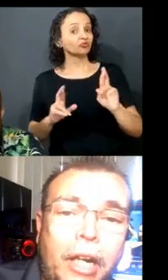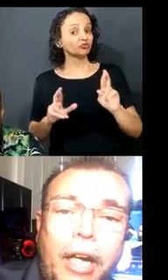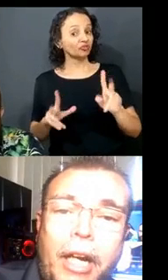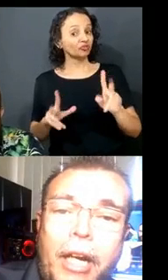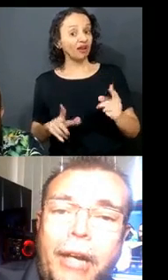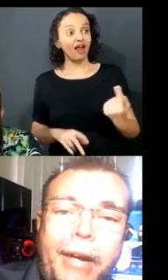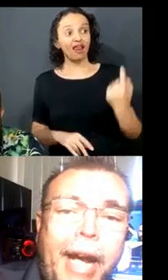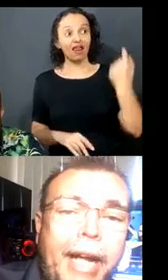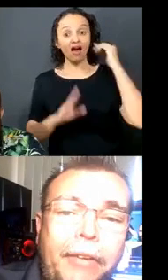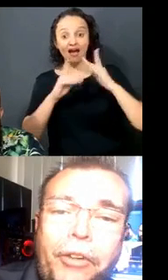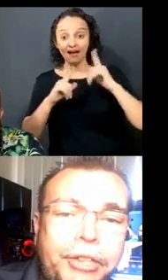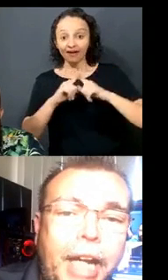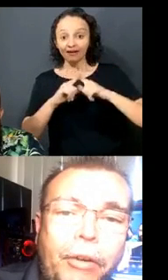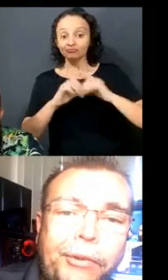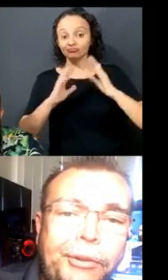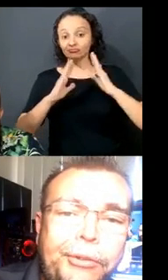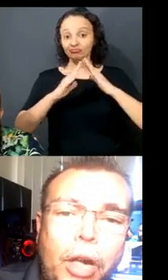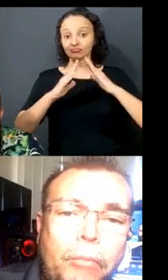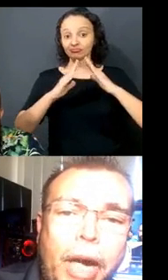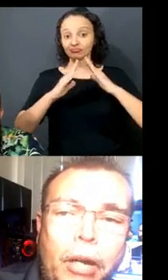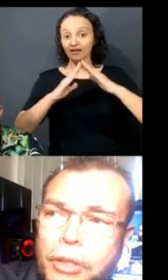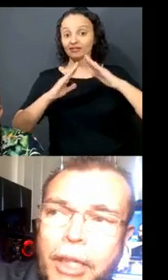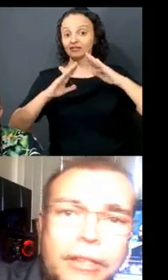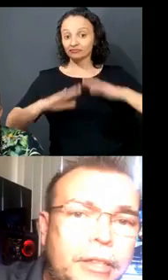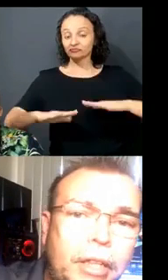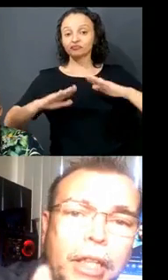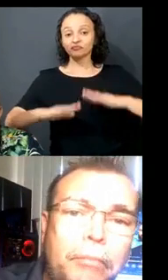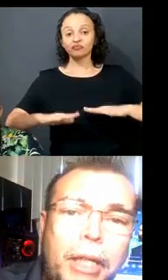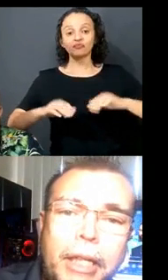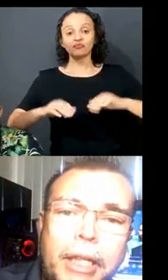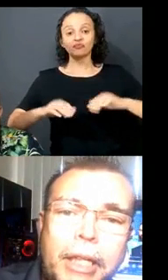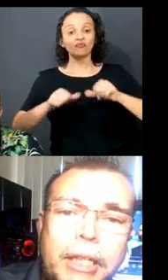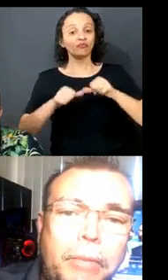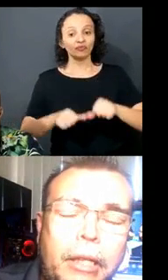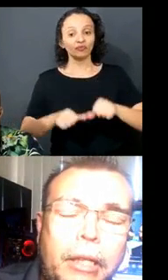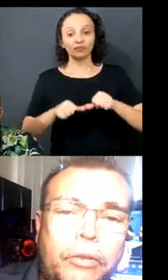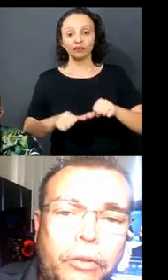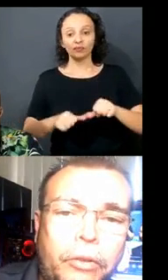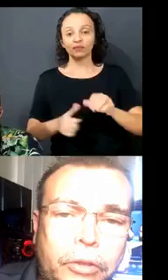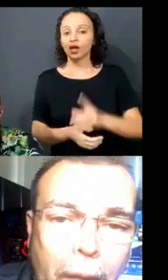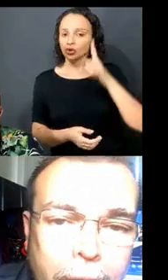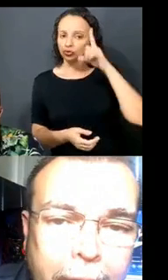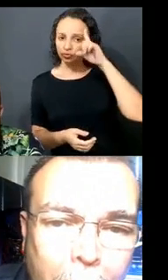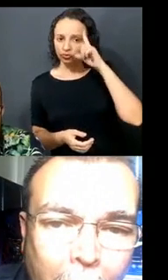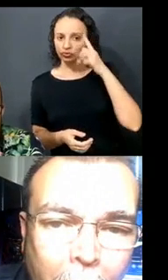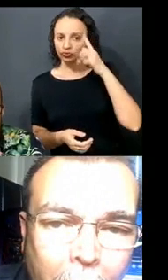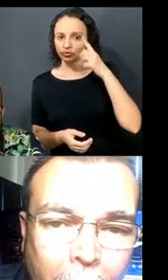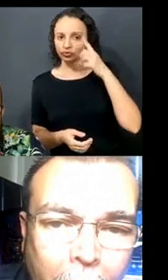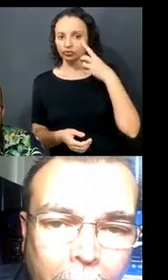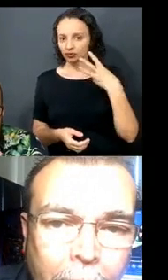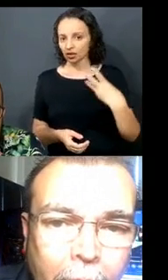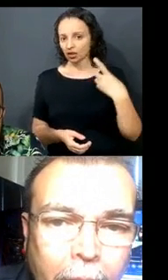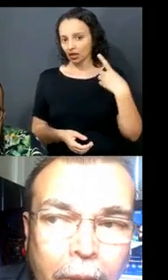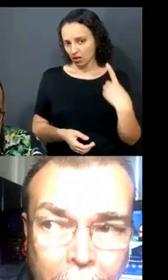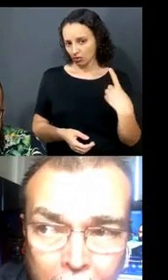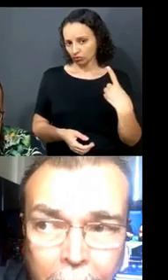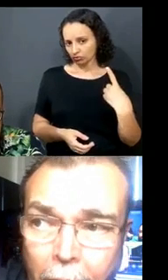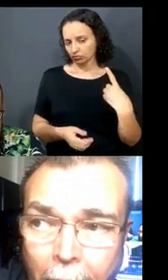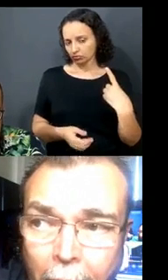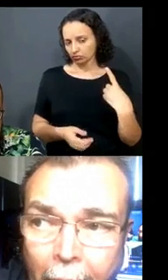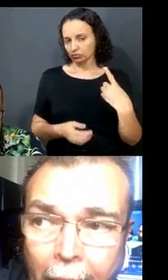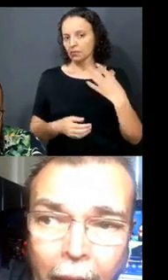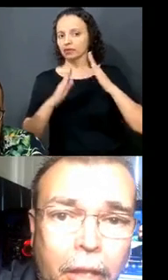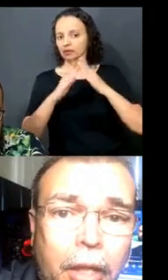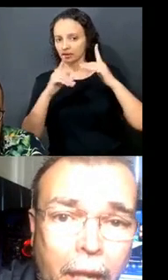falar. Aqui vai voltar o culto normal, dia 31, na minha igreja americana. Você perguntar para mim... 31 de